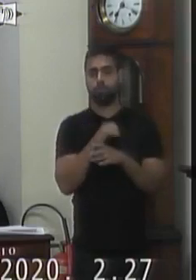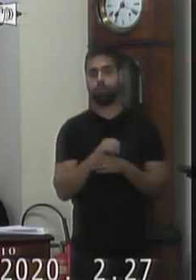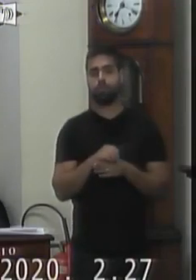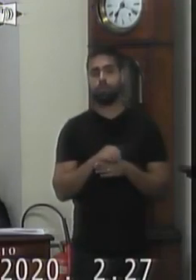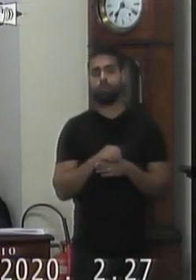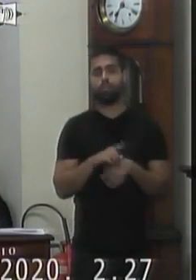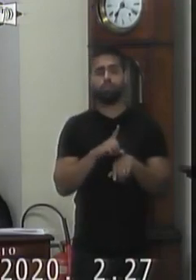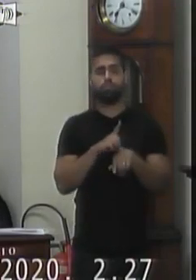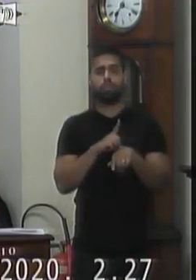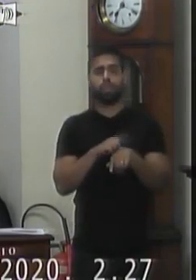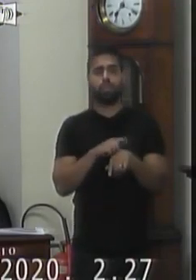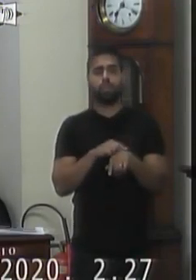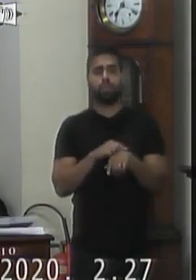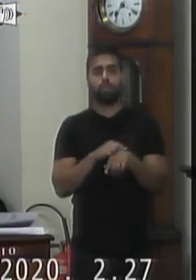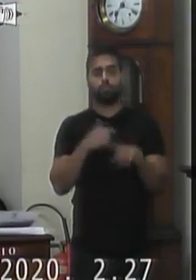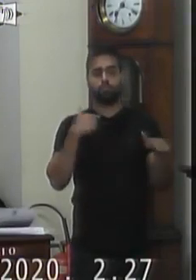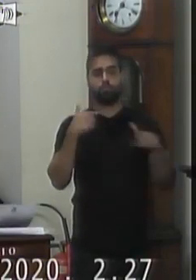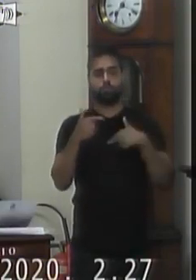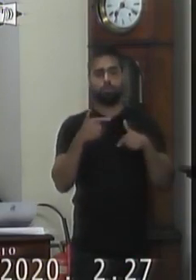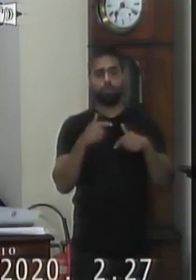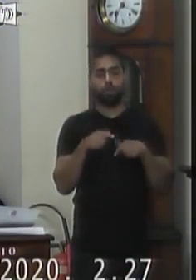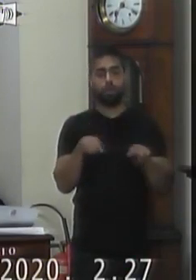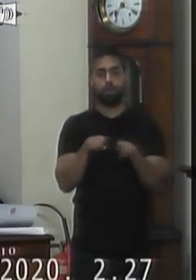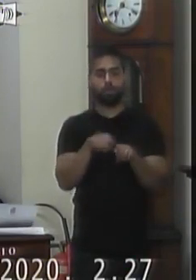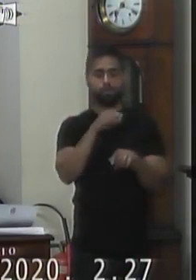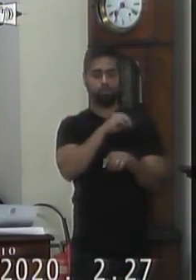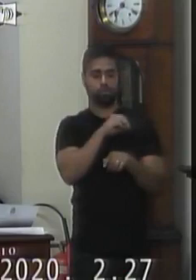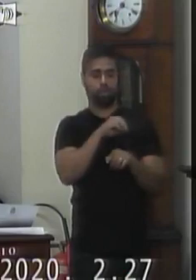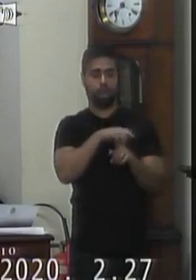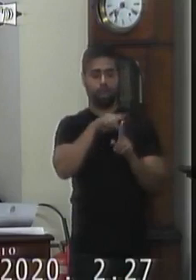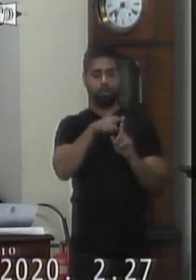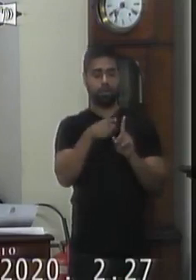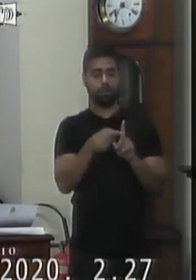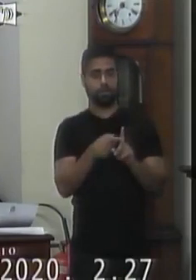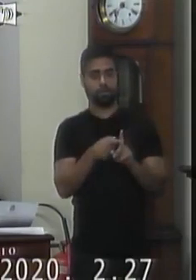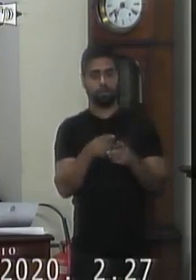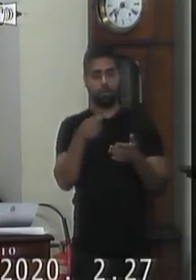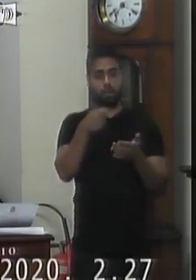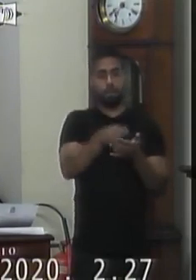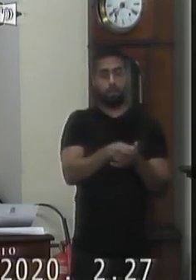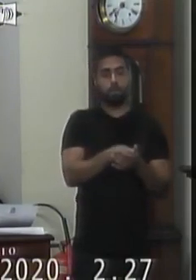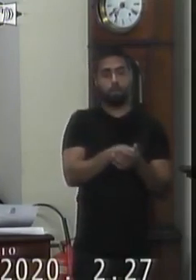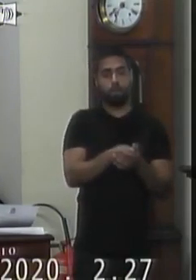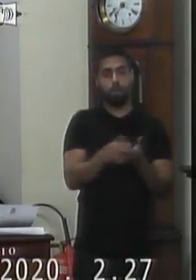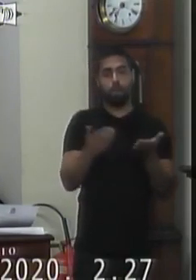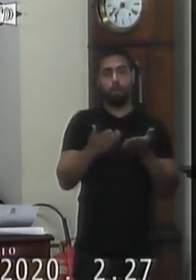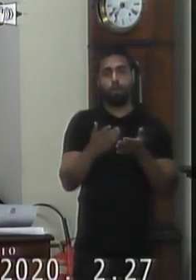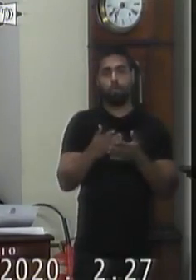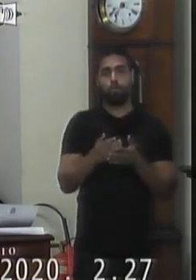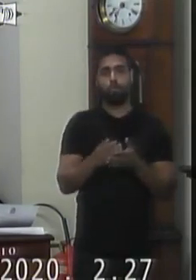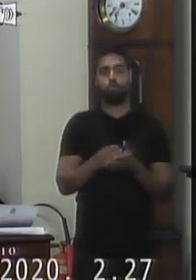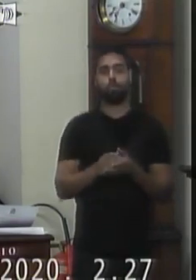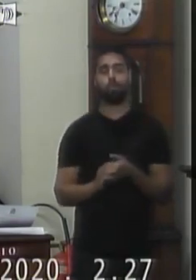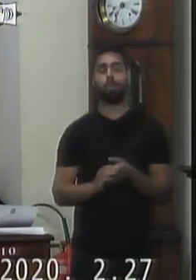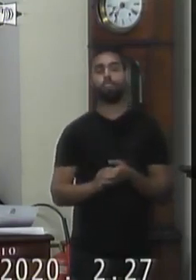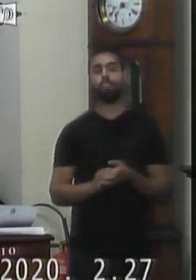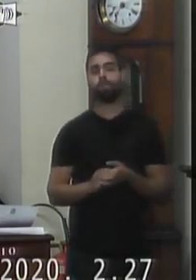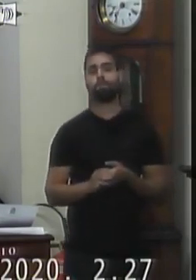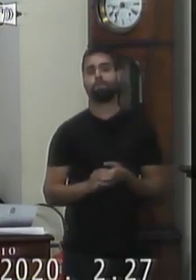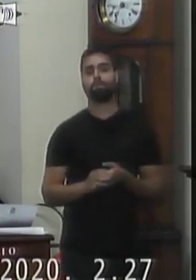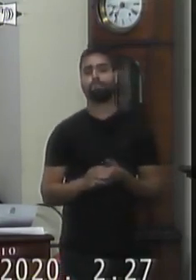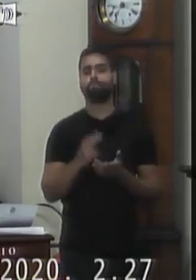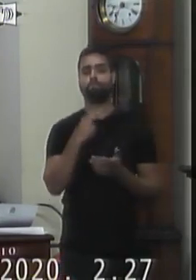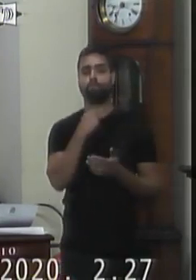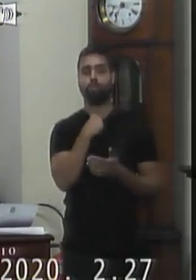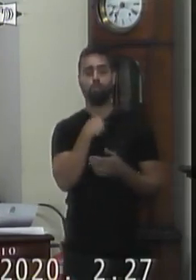temporária para o trabalho e o salário maternidade serão pagos diretamente pelo ente federativo e não correrão mais